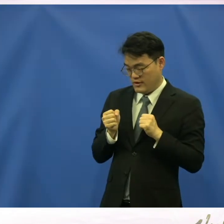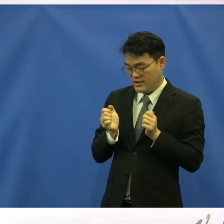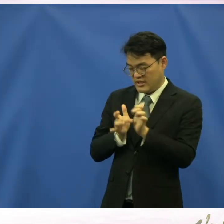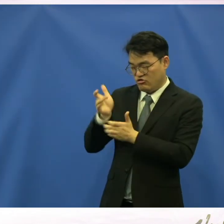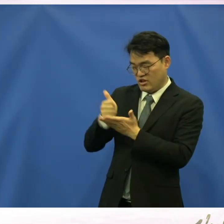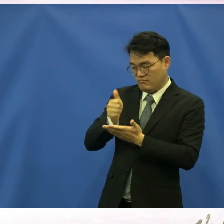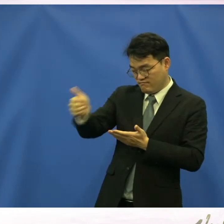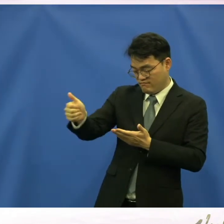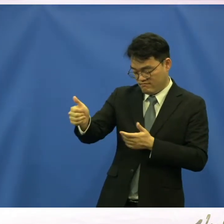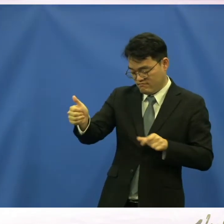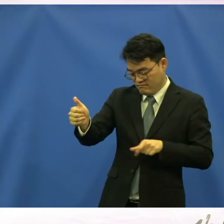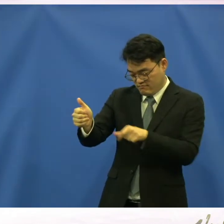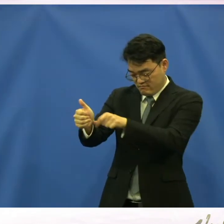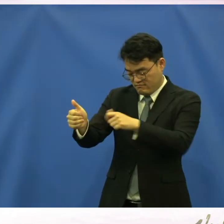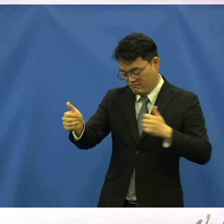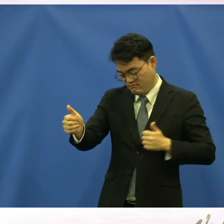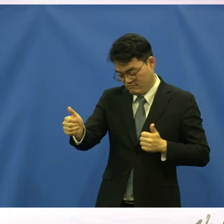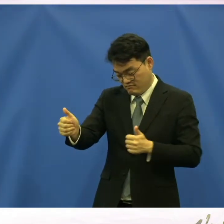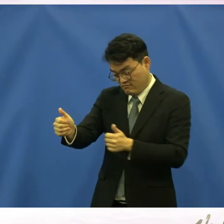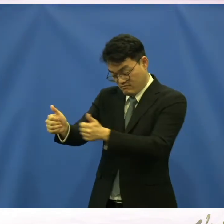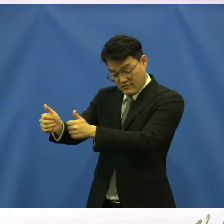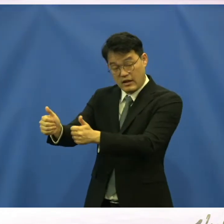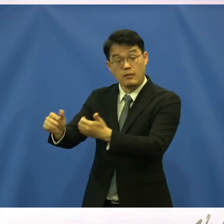부인을 하고 자기 십자가를 진다.